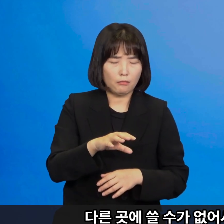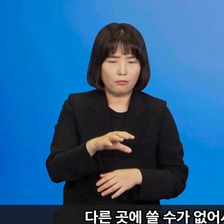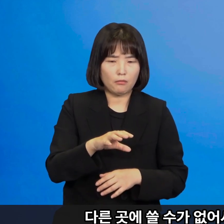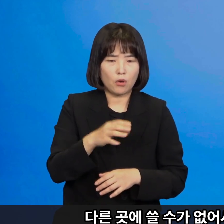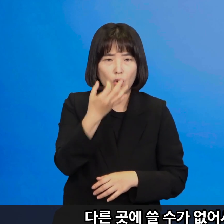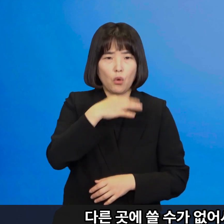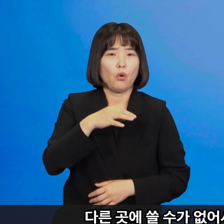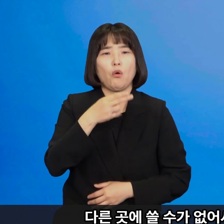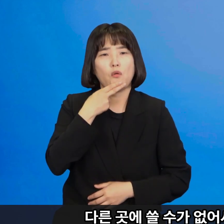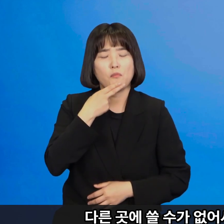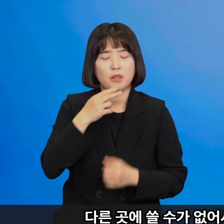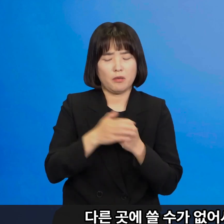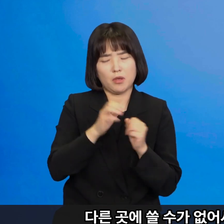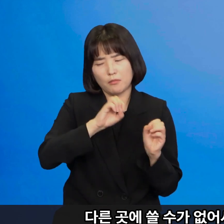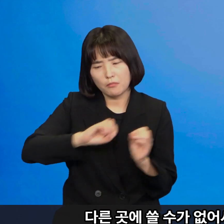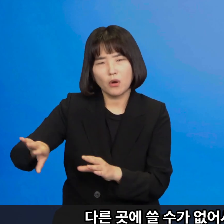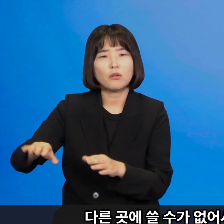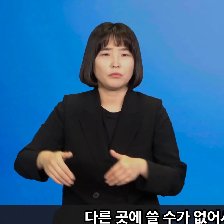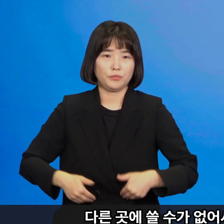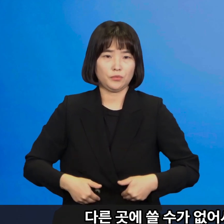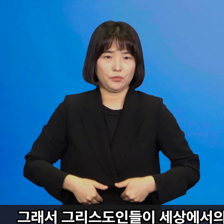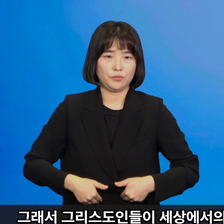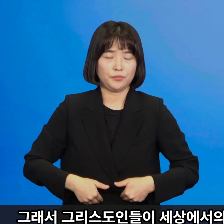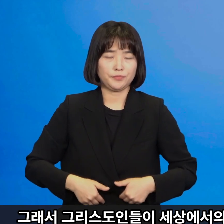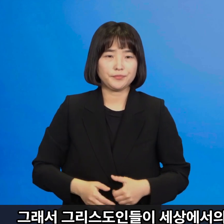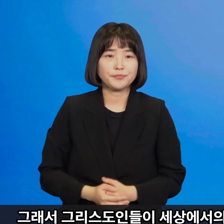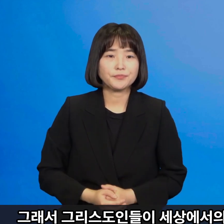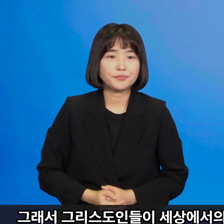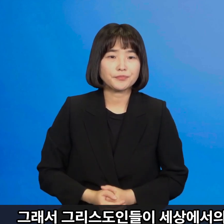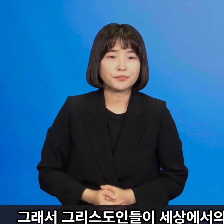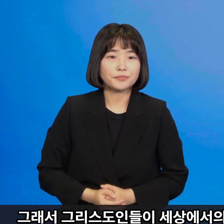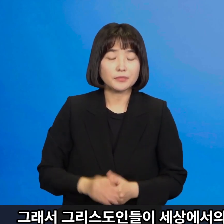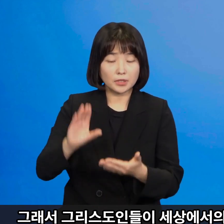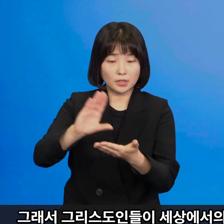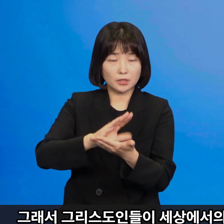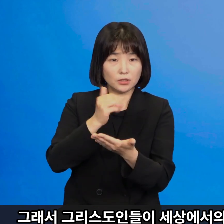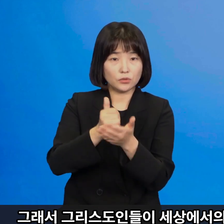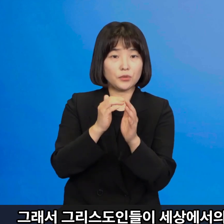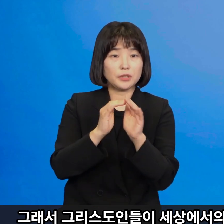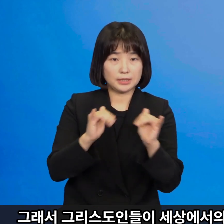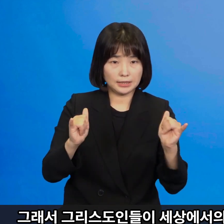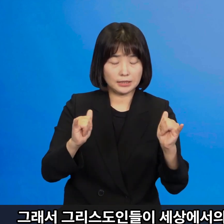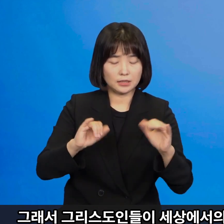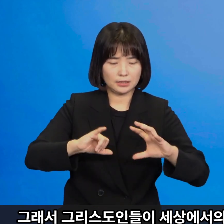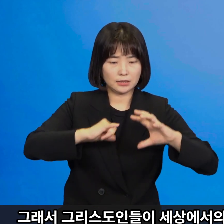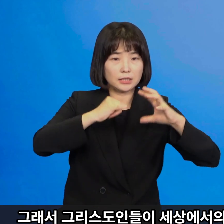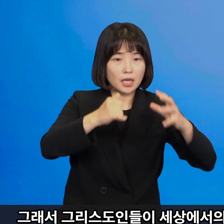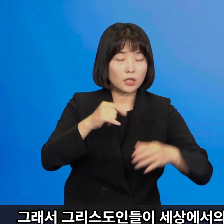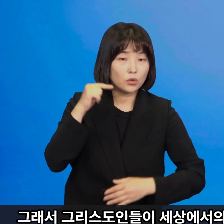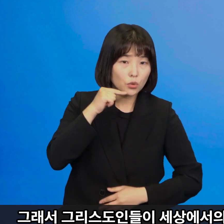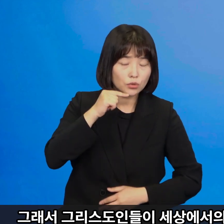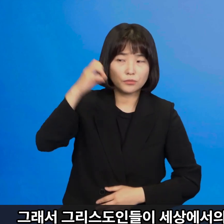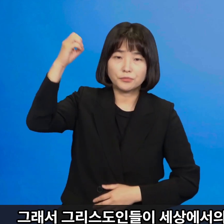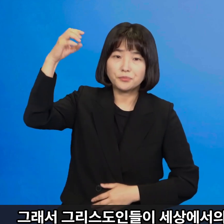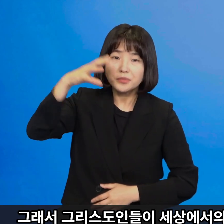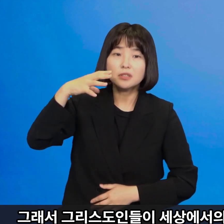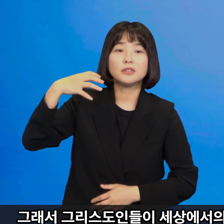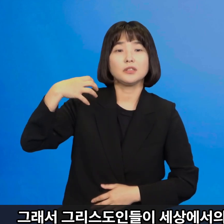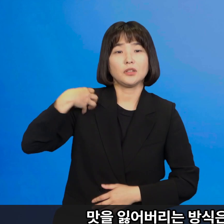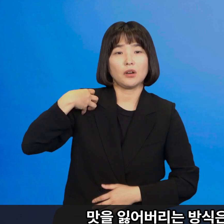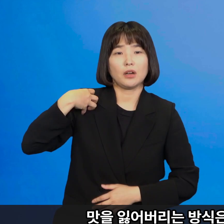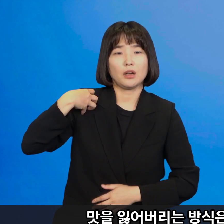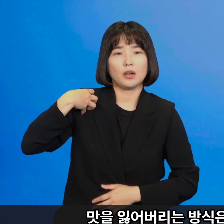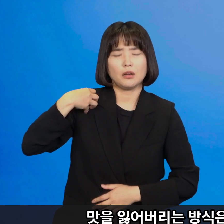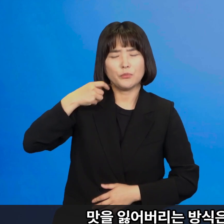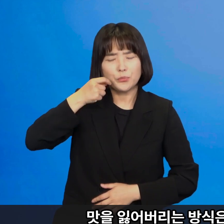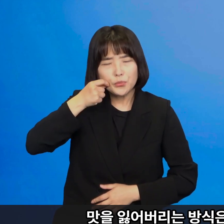없어서 버려지게 된다는 것이죠. 그래서 그리스도인들이 세상에서의 소금과 빛의 역할을 감당하지